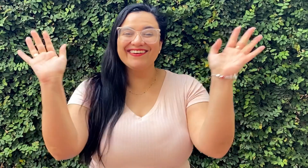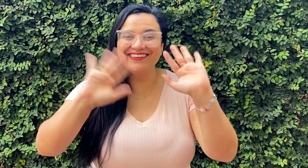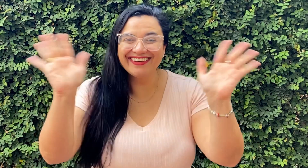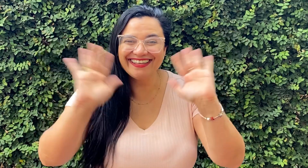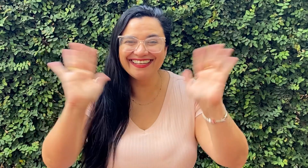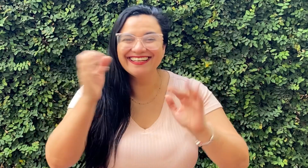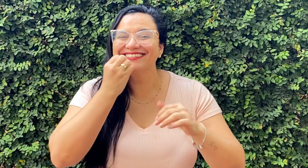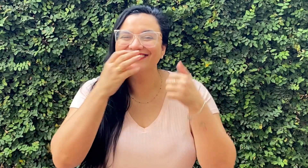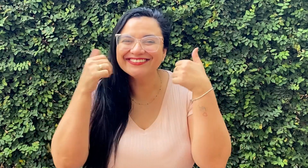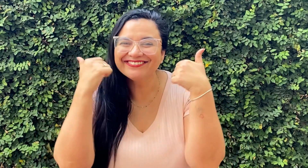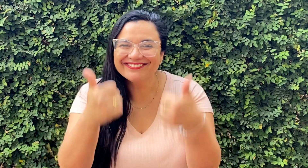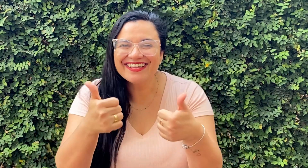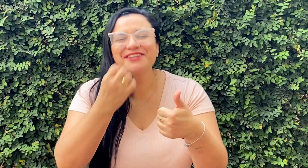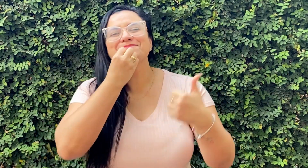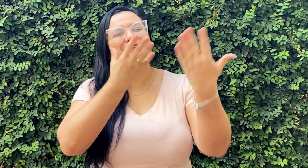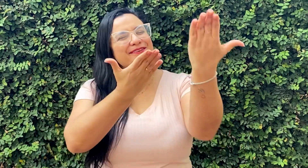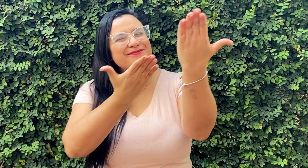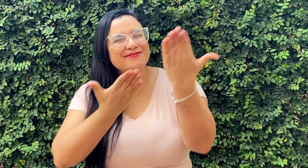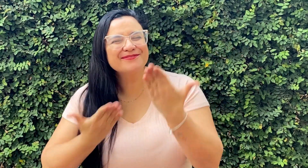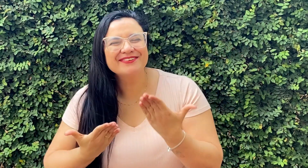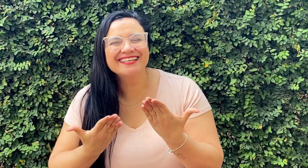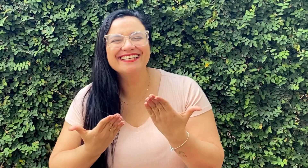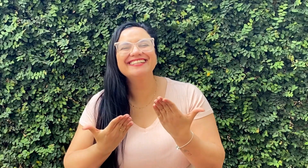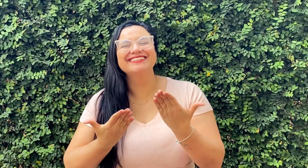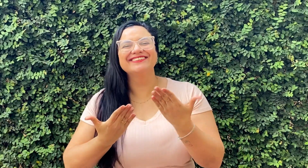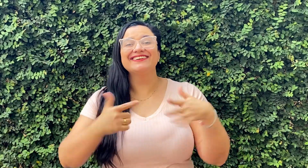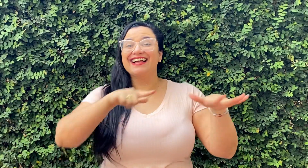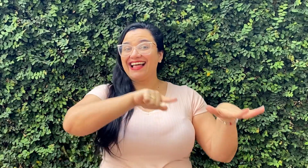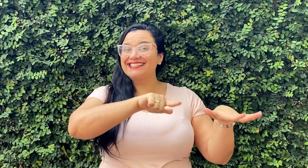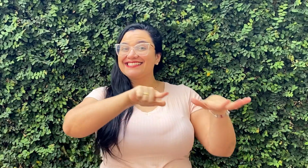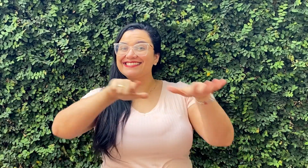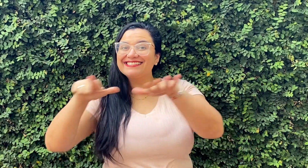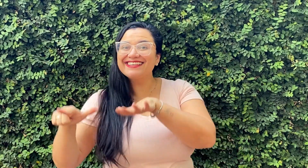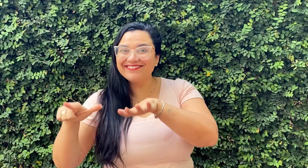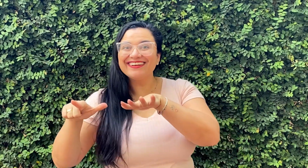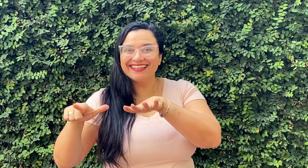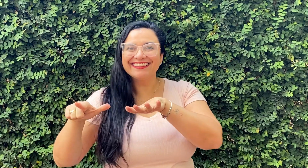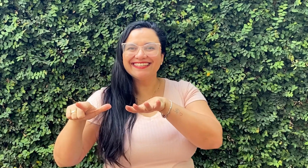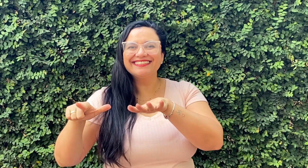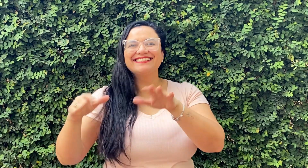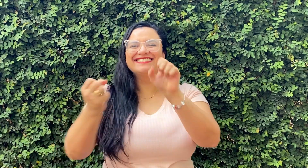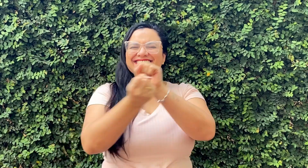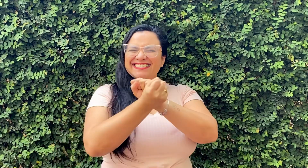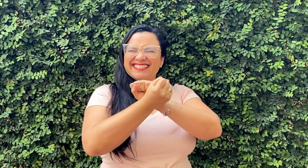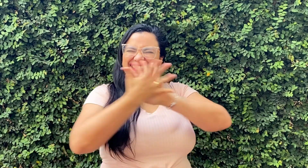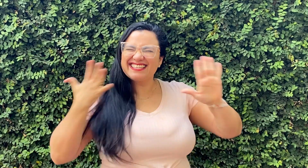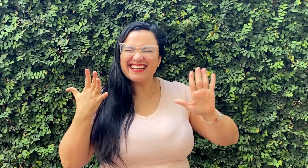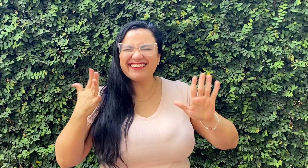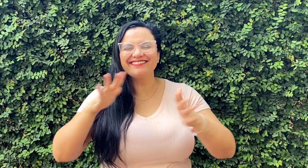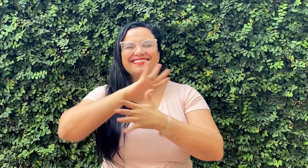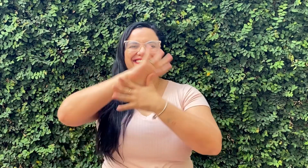Olá, tudo bem? Seja bem-vindo à nossa semana de Destrave na